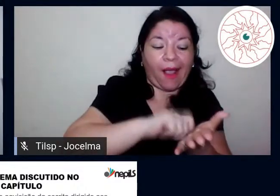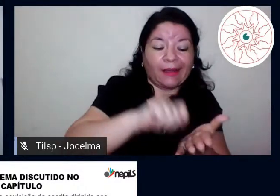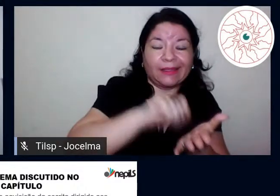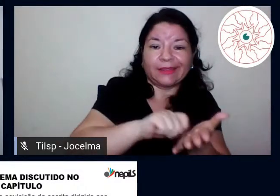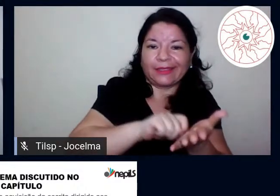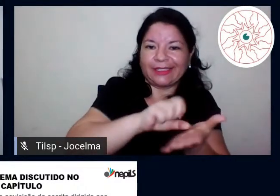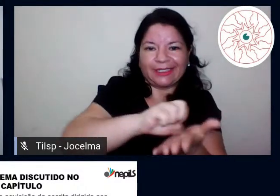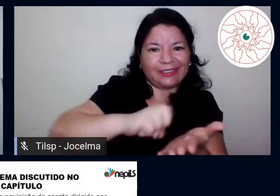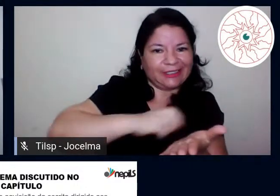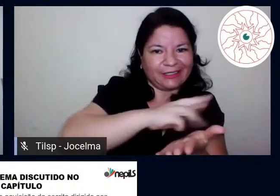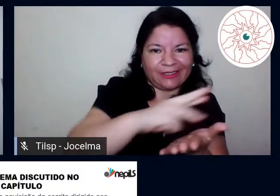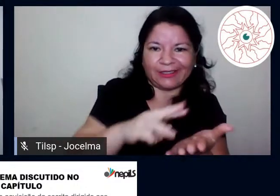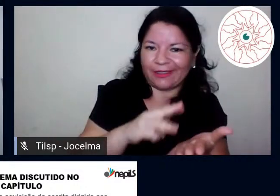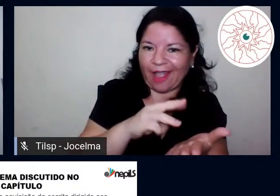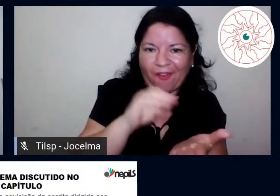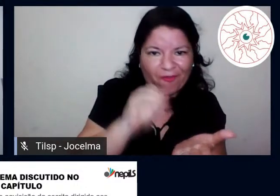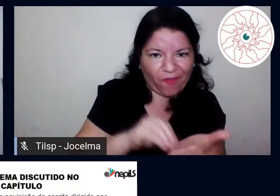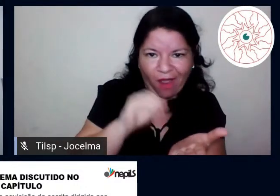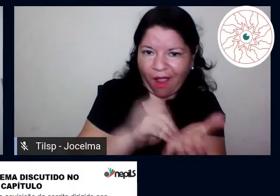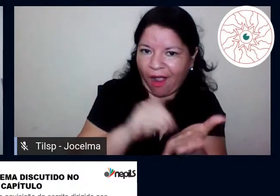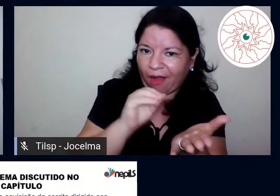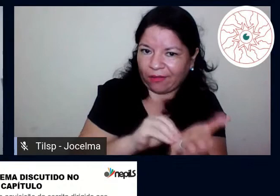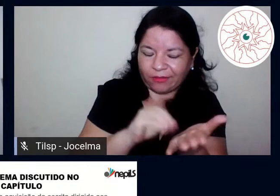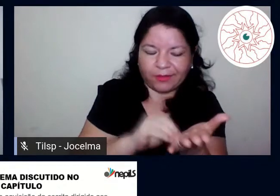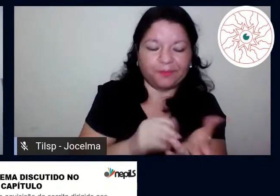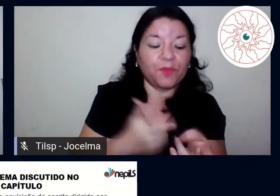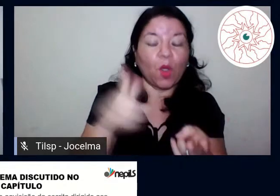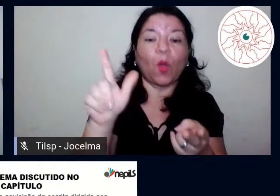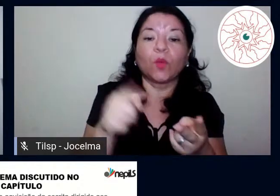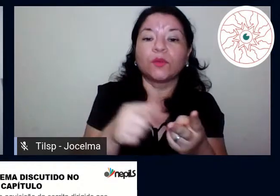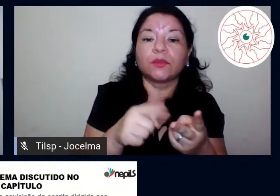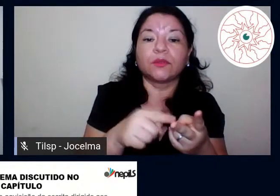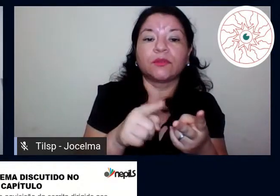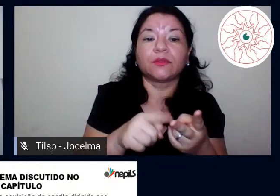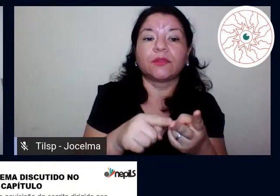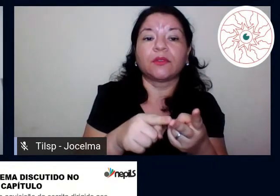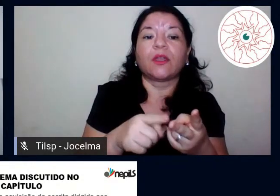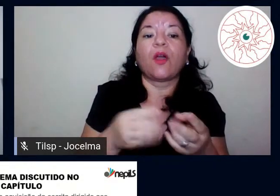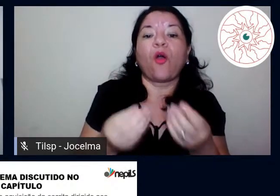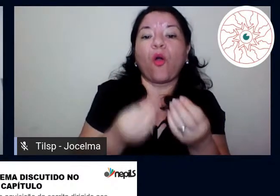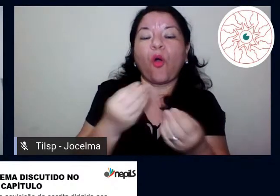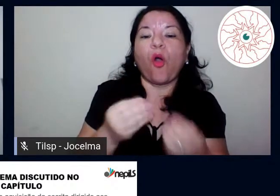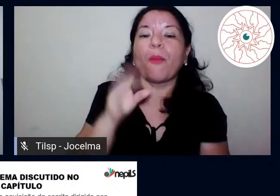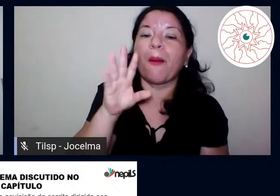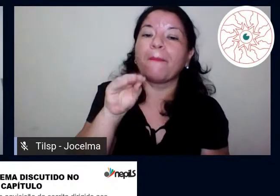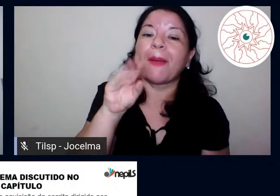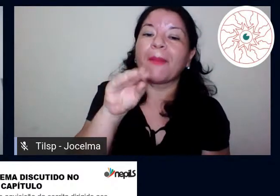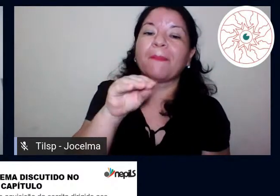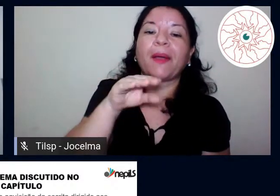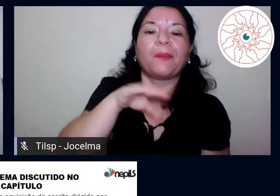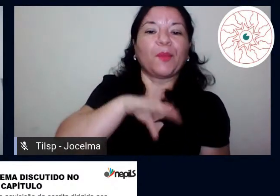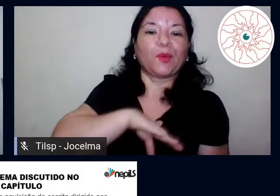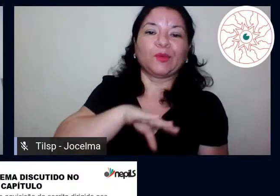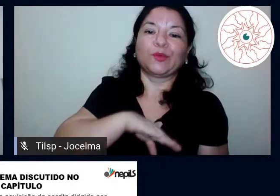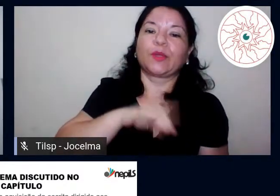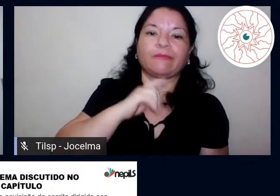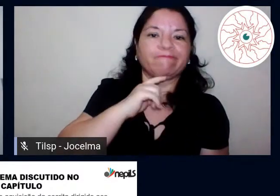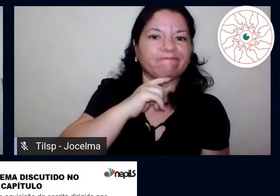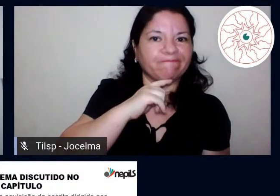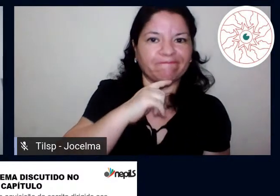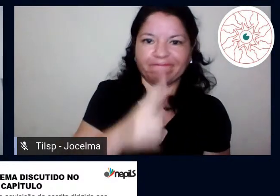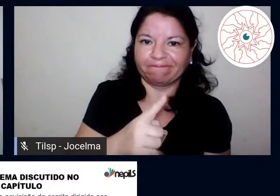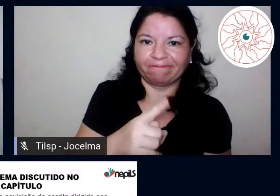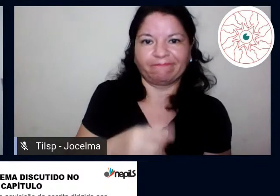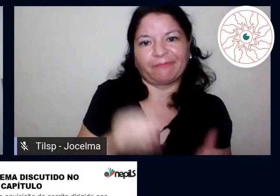sinais, ou seja, escrita sinalizada, e a modalidade falada da língua oral, que ele não não eh